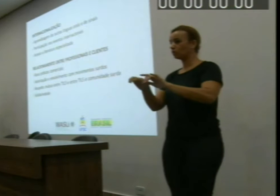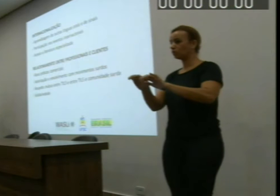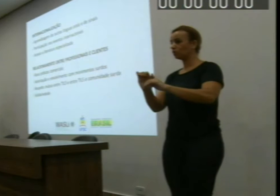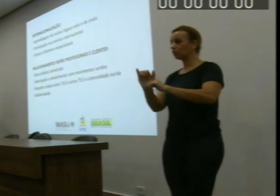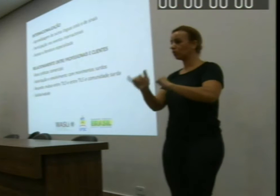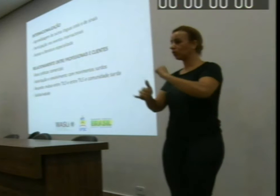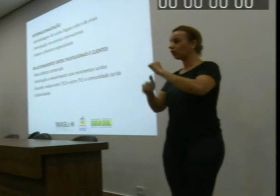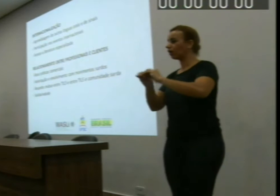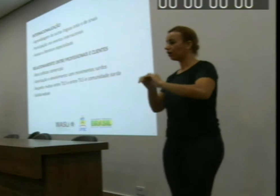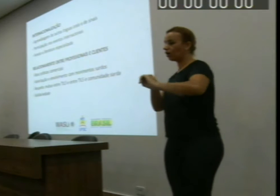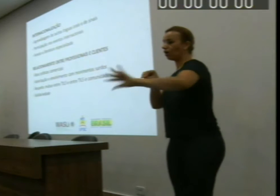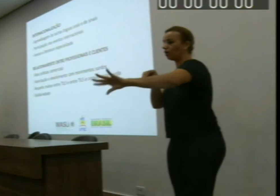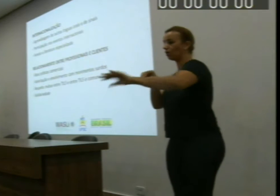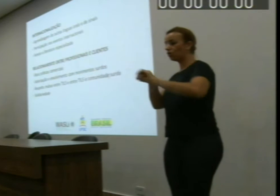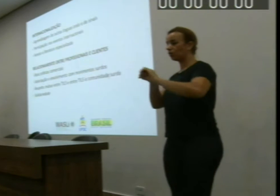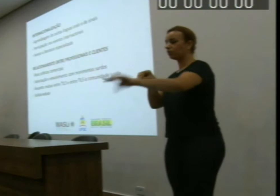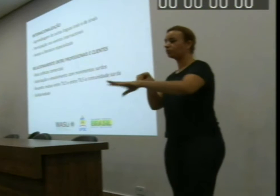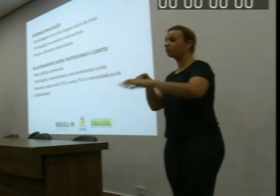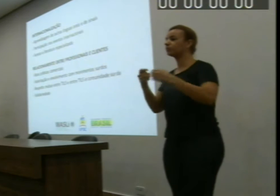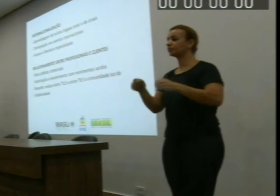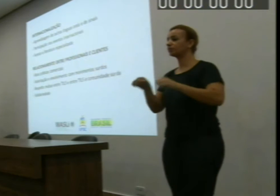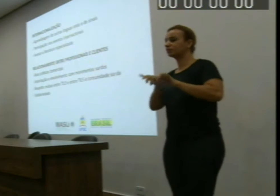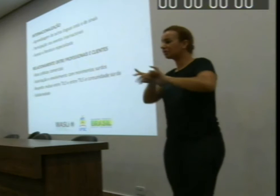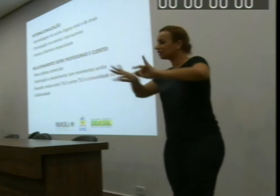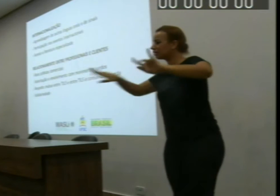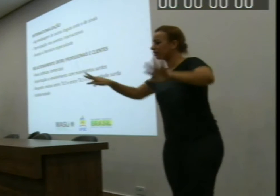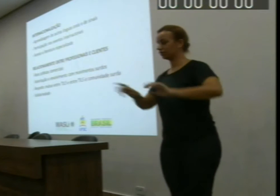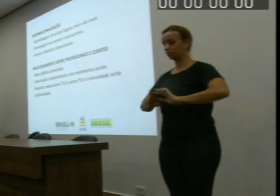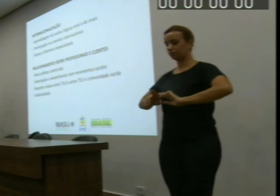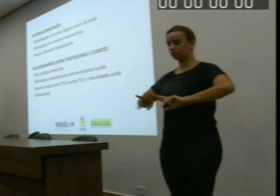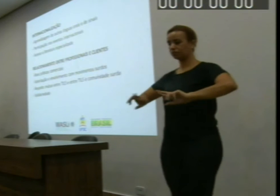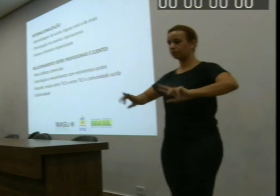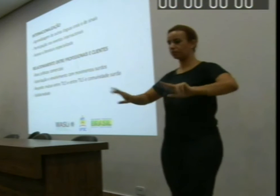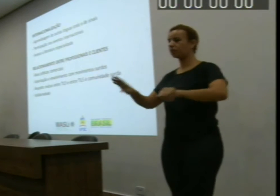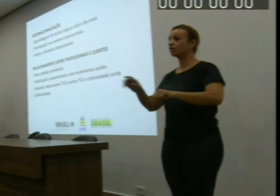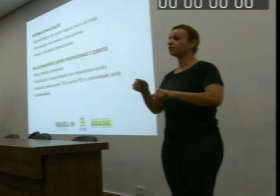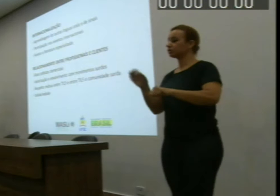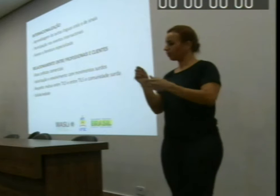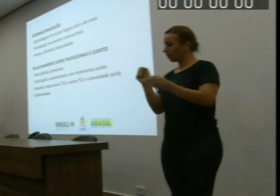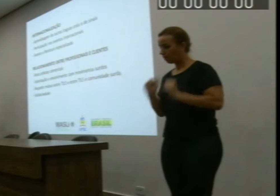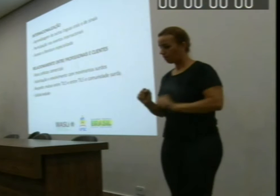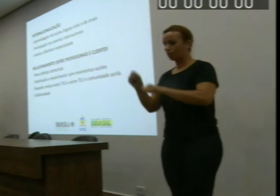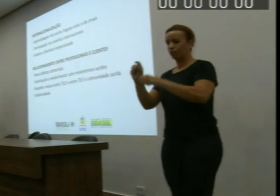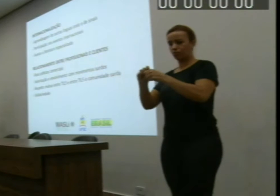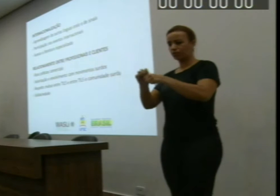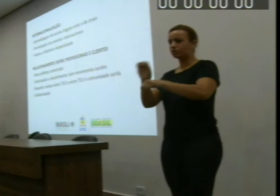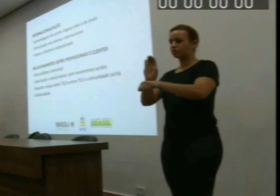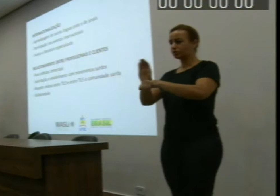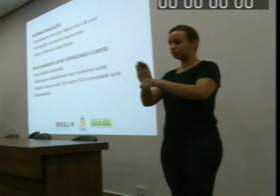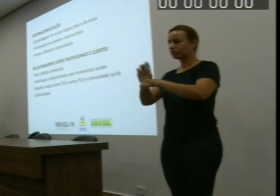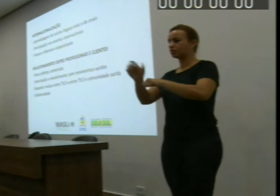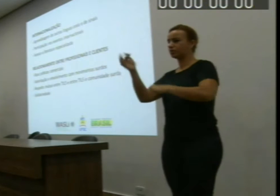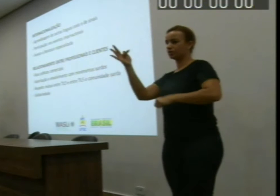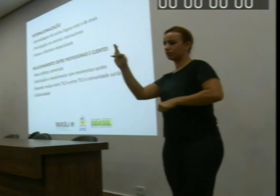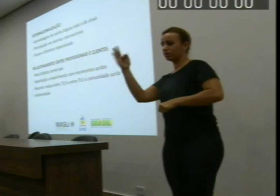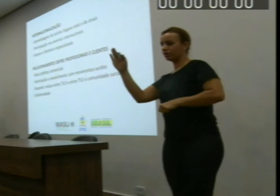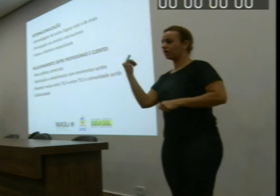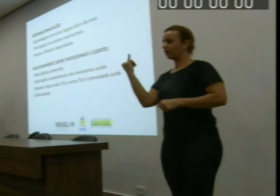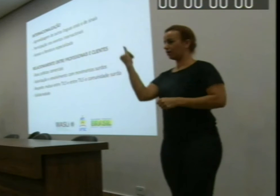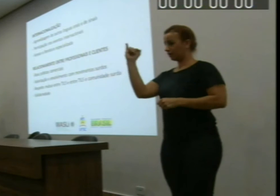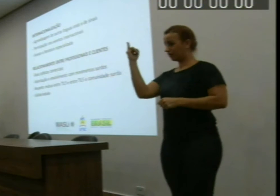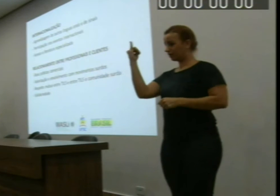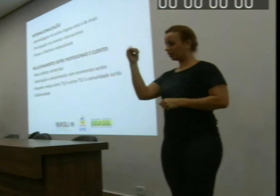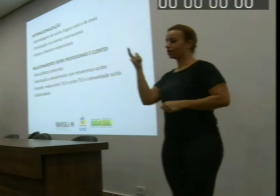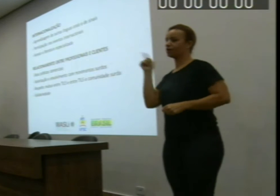aspecto tem sobre tudo tem vários diferentes você pode fazer um curso sobre interpretação médica na Inglaterra nos Estados Unidos às